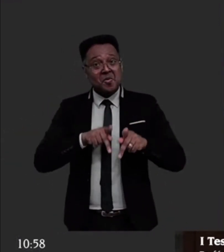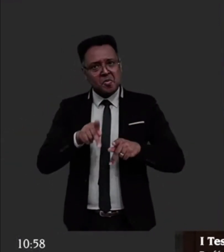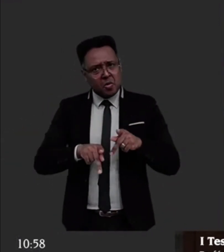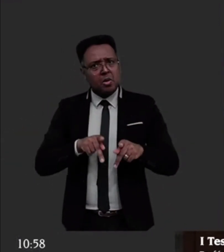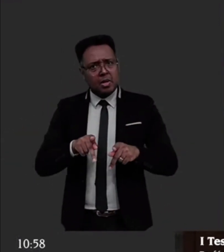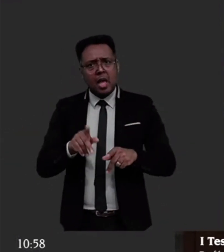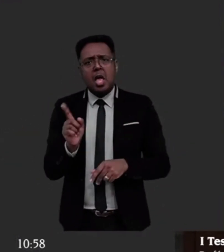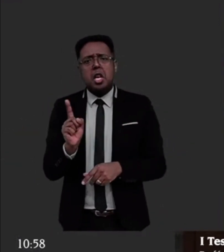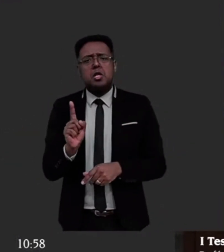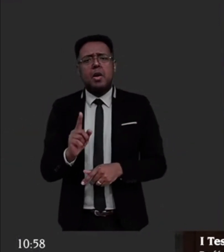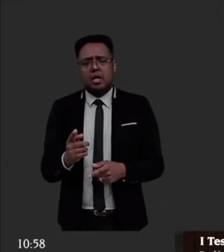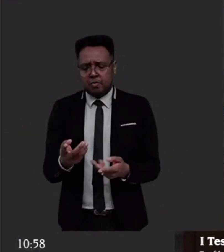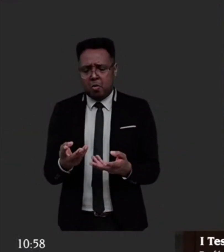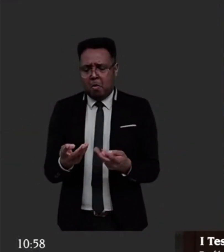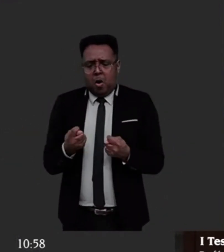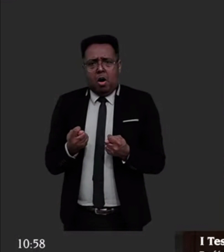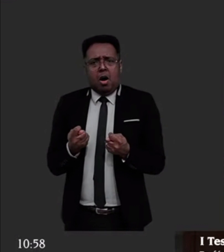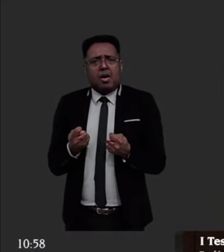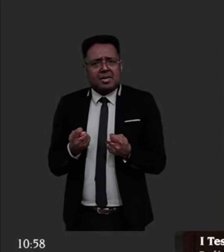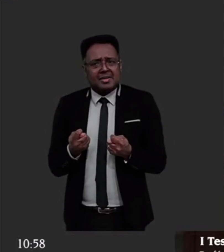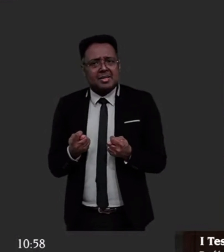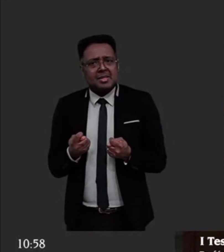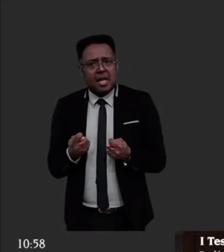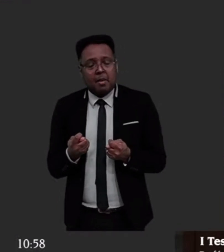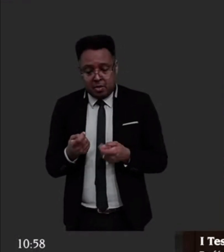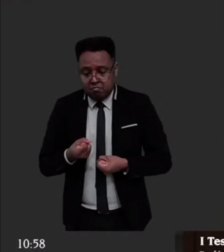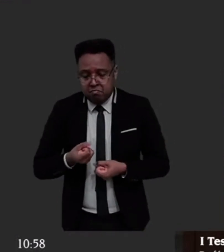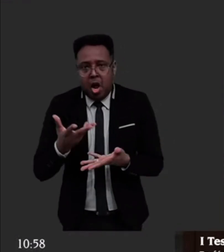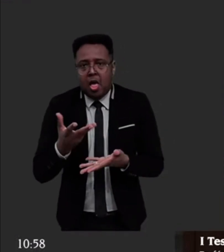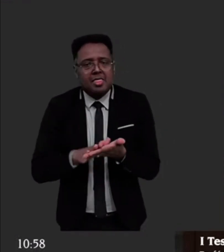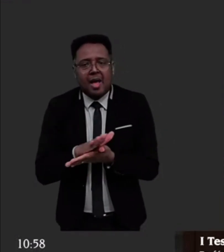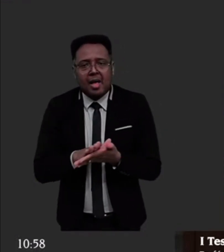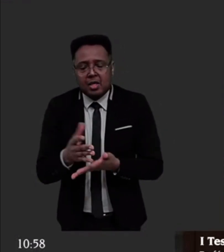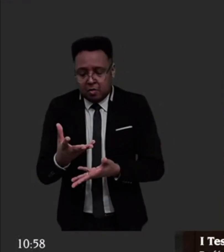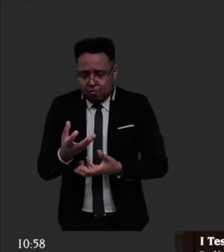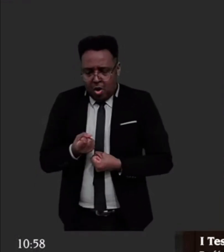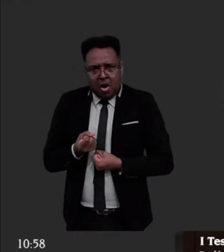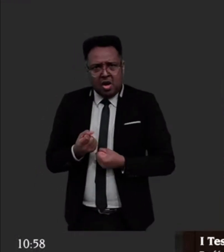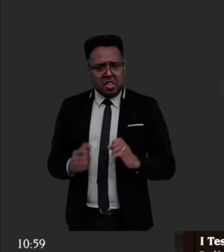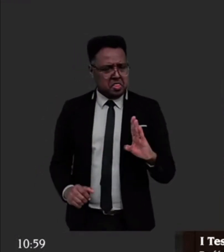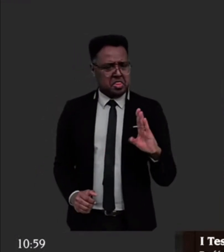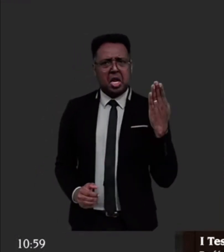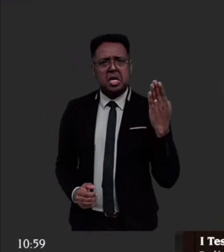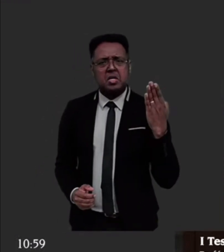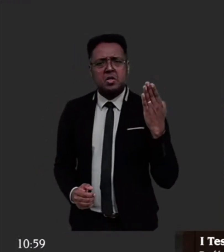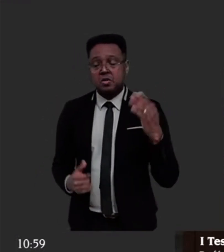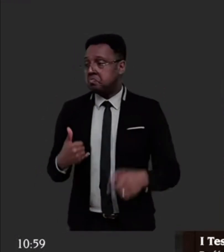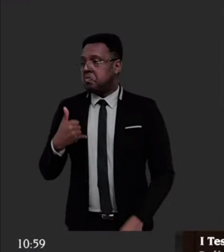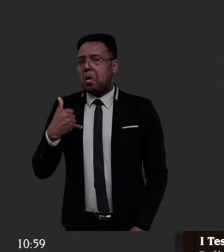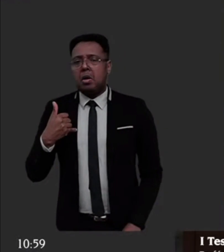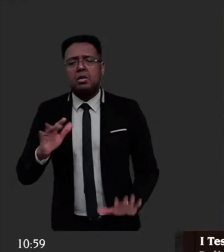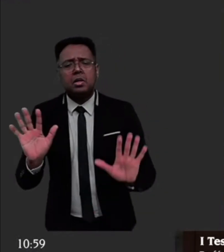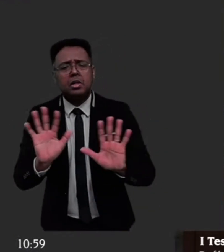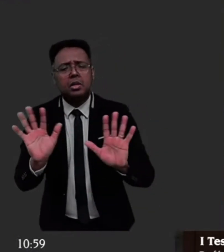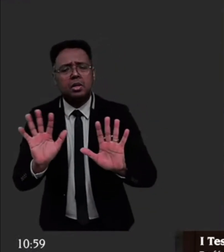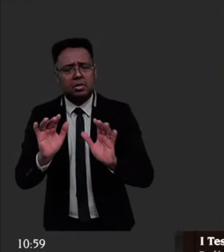mesquinhos, não eram daqueles amantes de si mesmo e obstinados, traidores, contenciosos, nada disso. Um